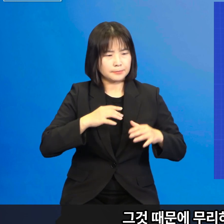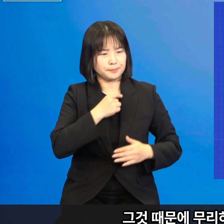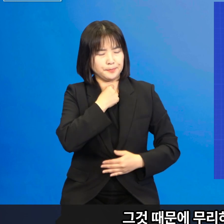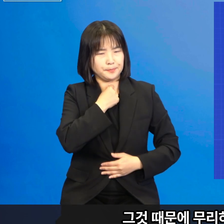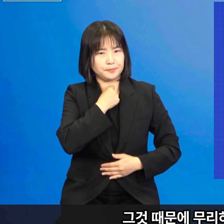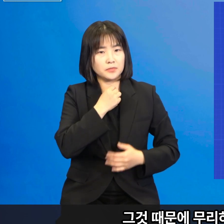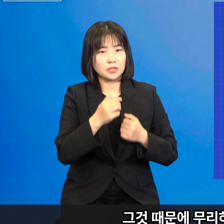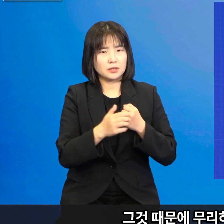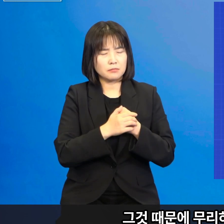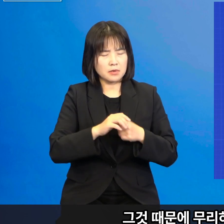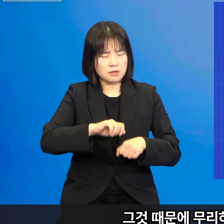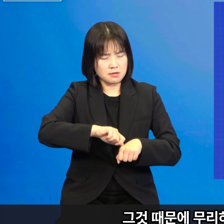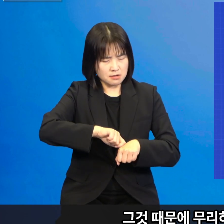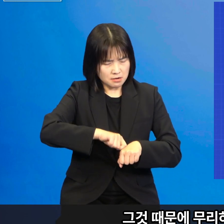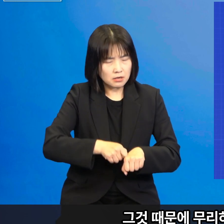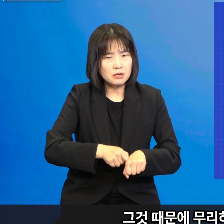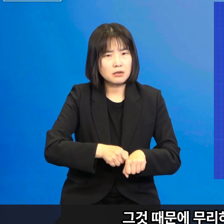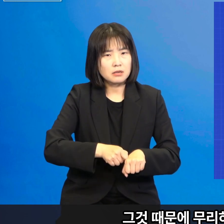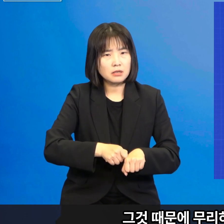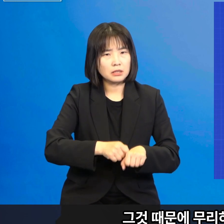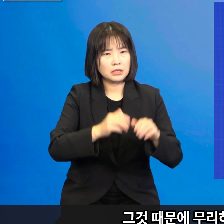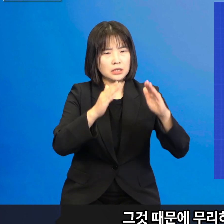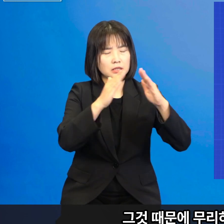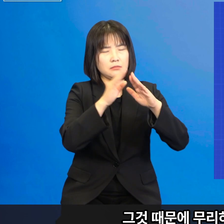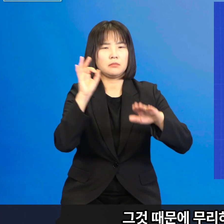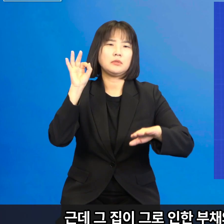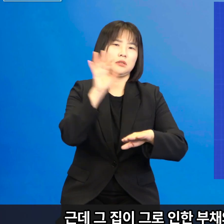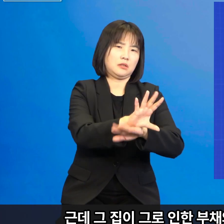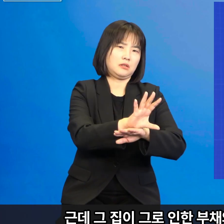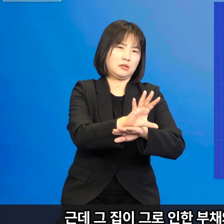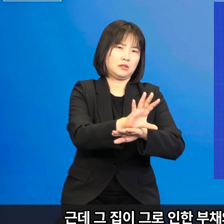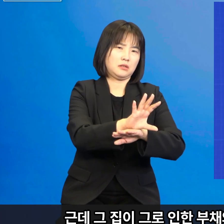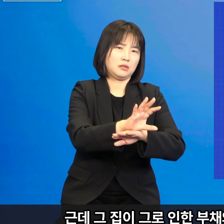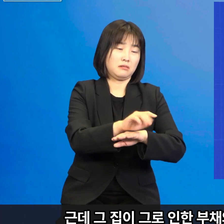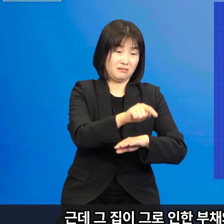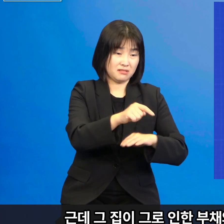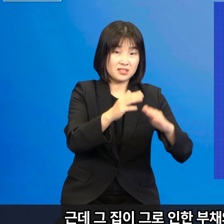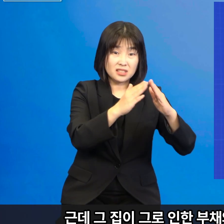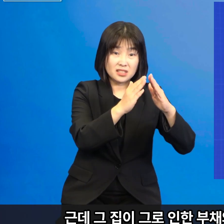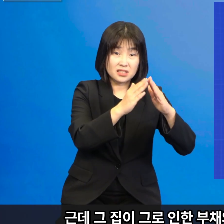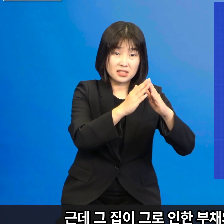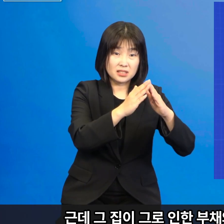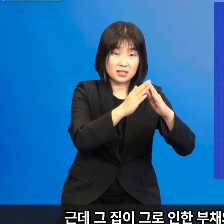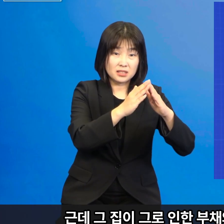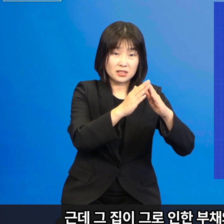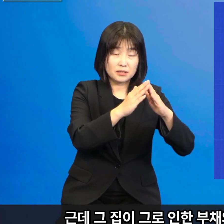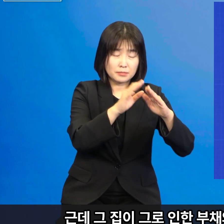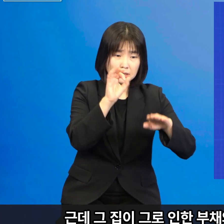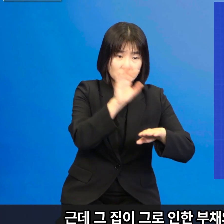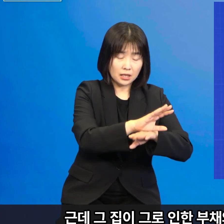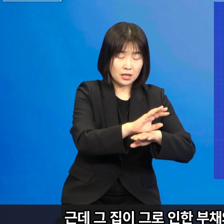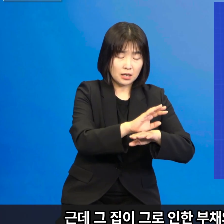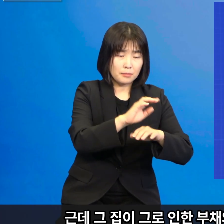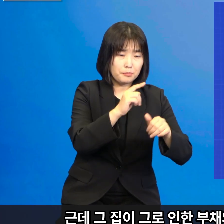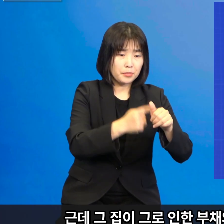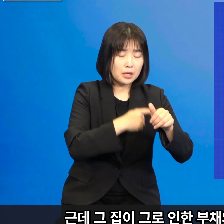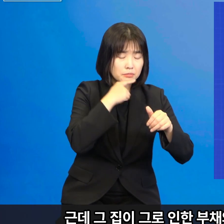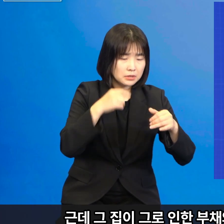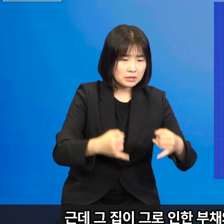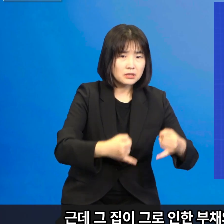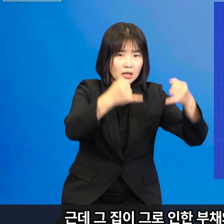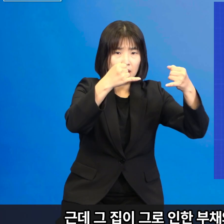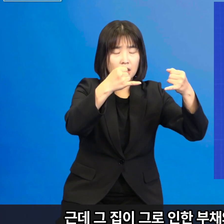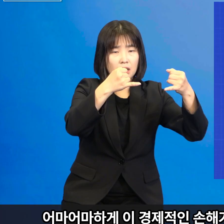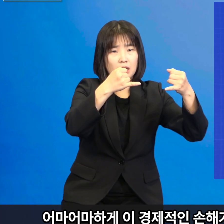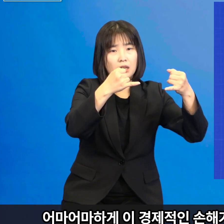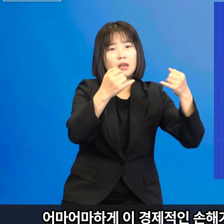때문에 무리하게 집을 산 거예요. 근데 그 집이 그로 인한 부채와 또한 이 이율이